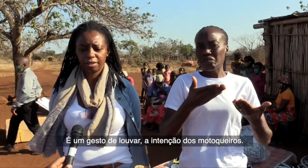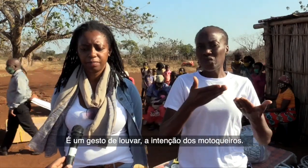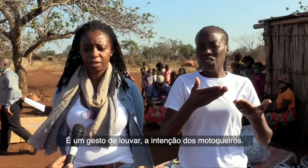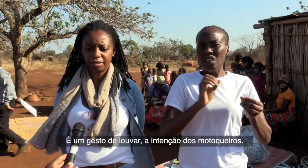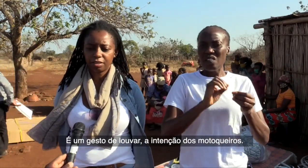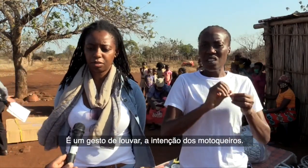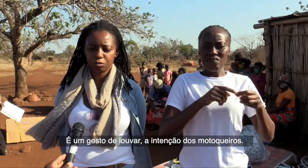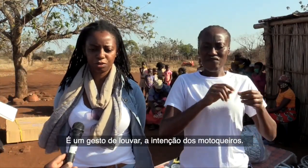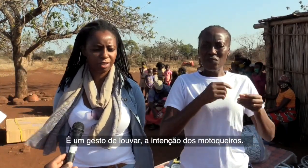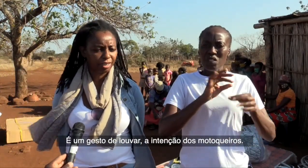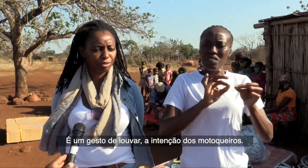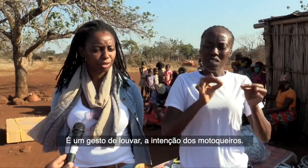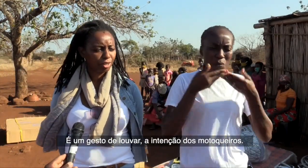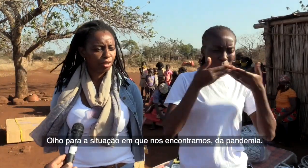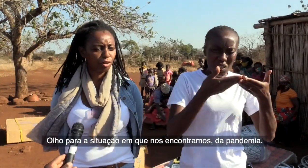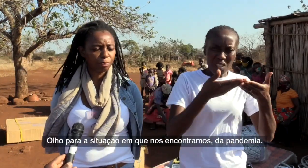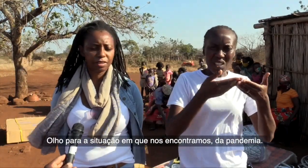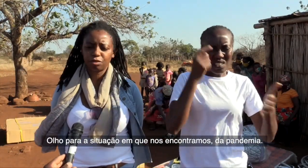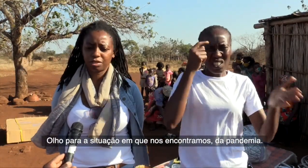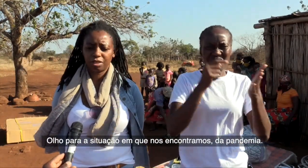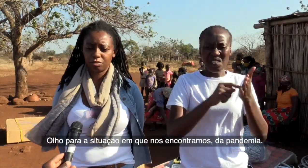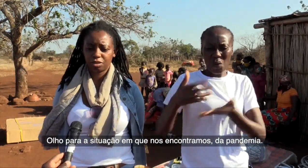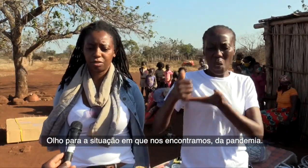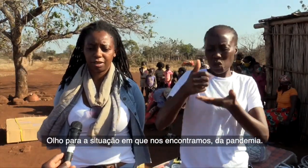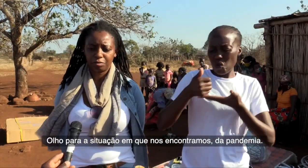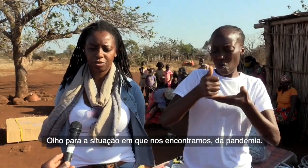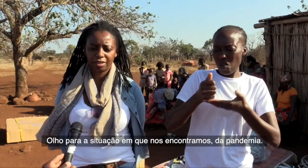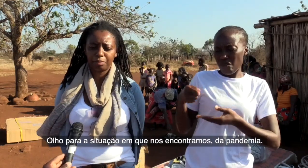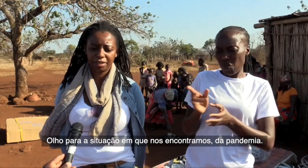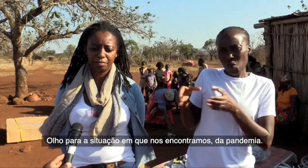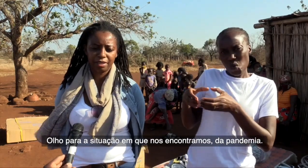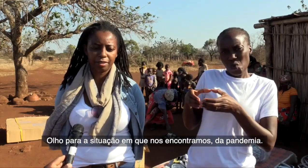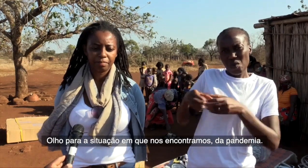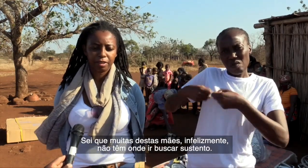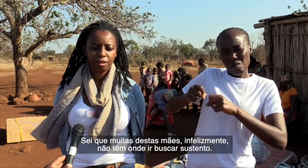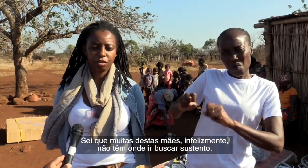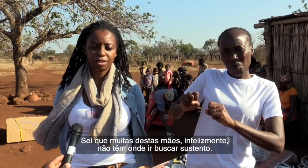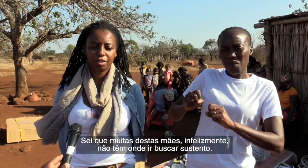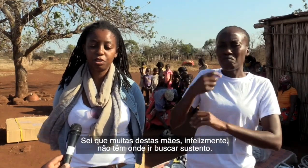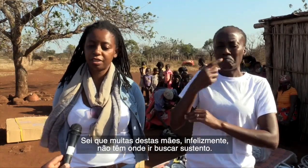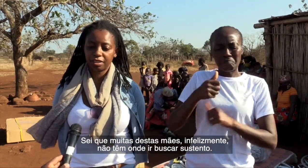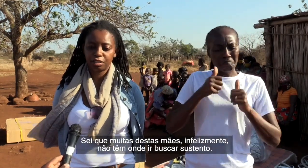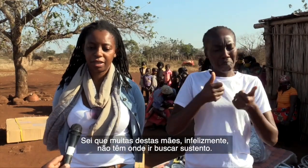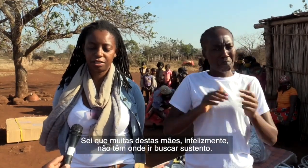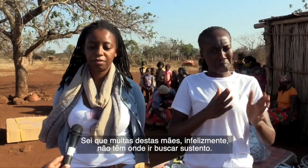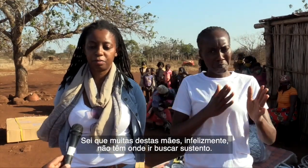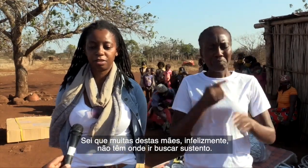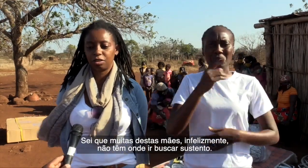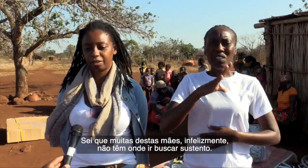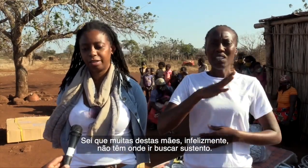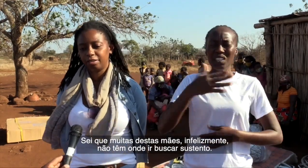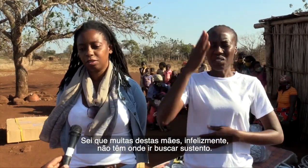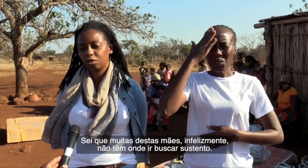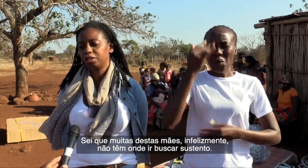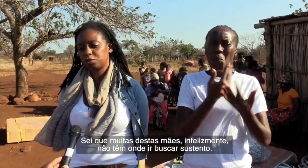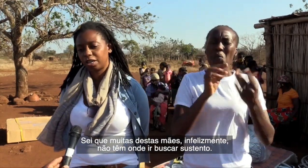louvar, não é? A intenção dos motoqueiros, e olho para a situação em que nos encontramos, não é? Que é a pandemia, e eu sei que muitas destas mães, infelizmente,